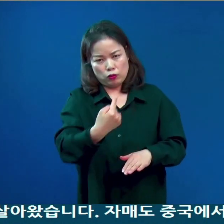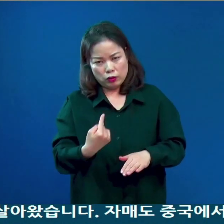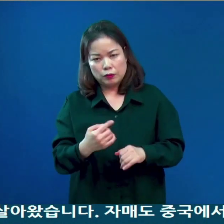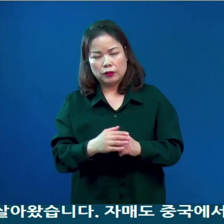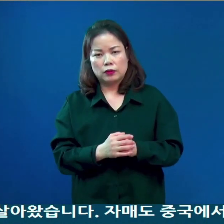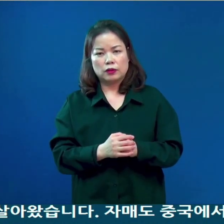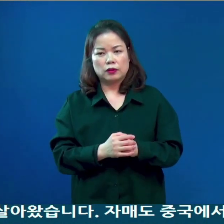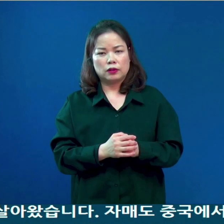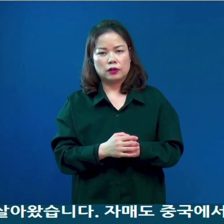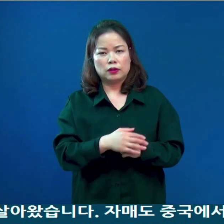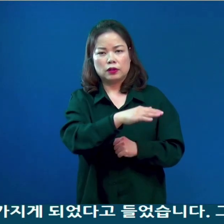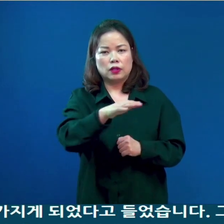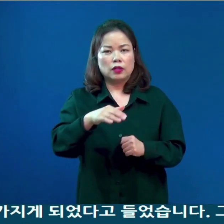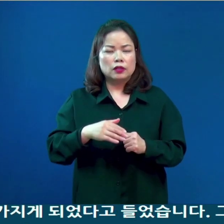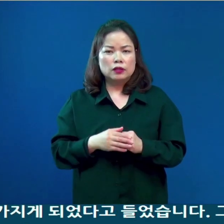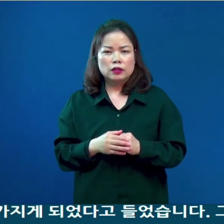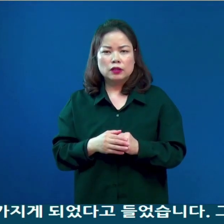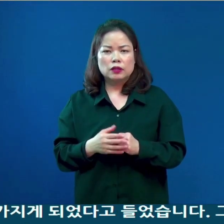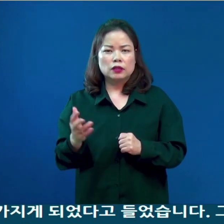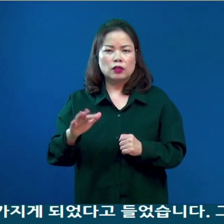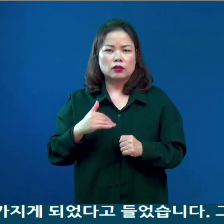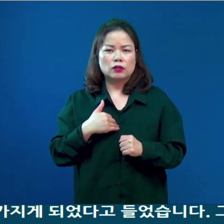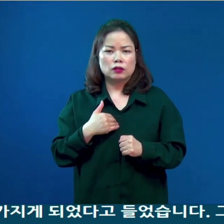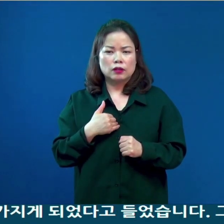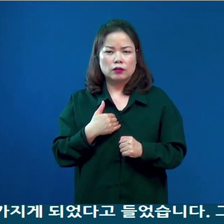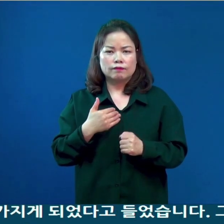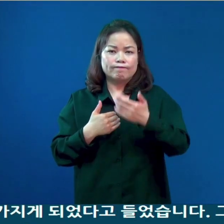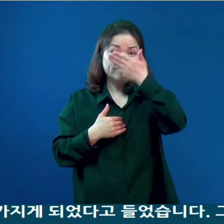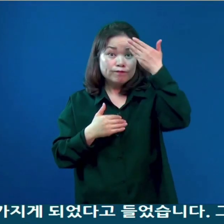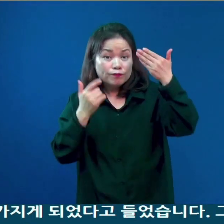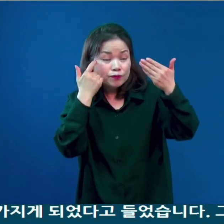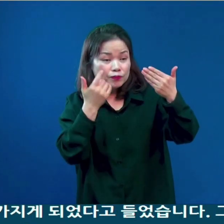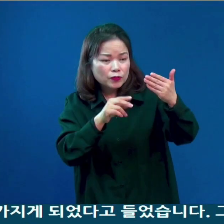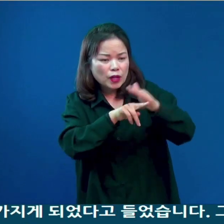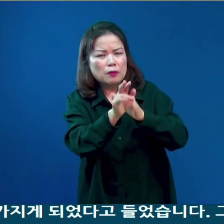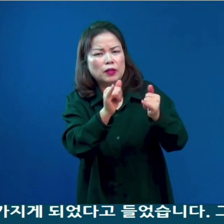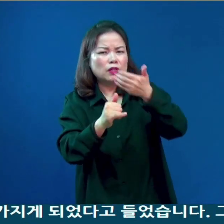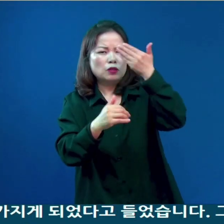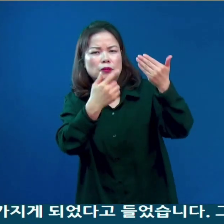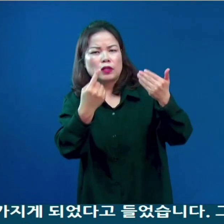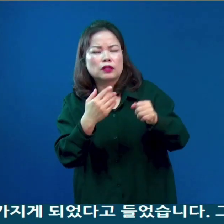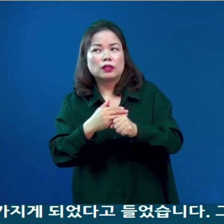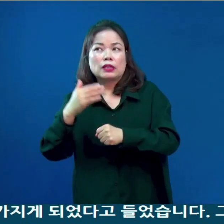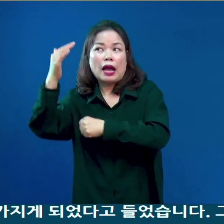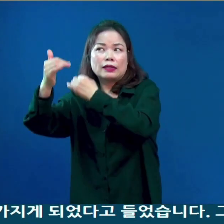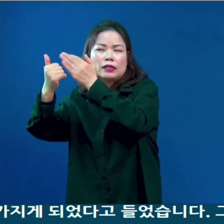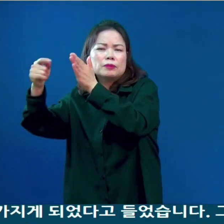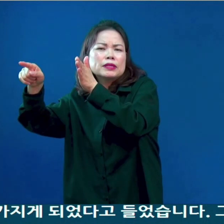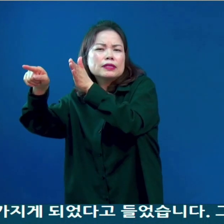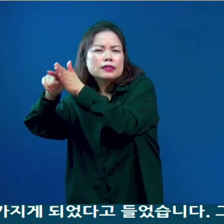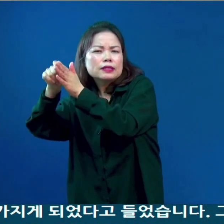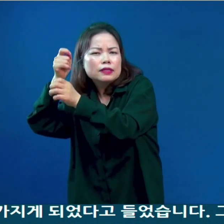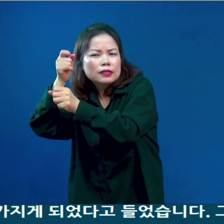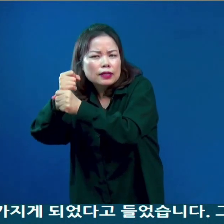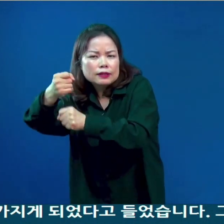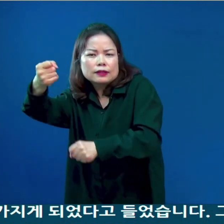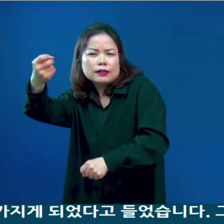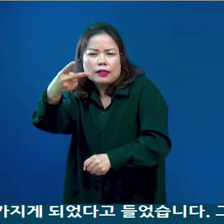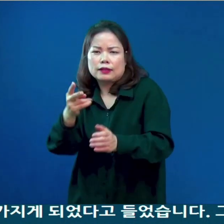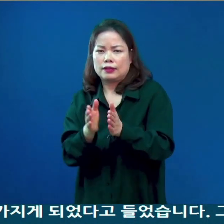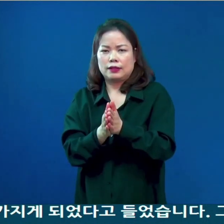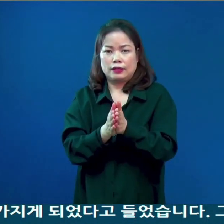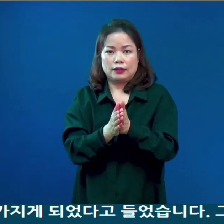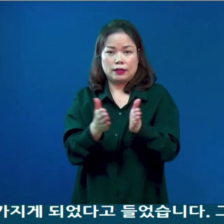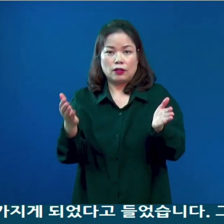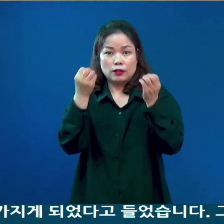자매도 홀홀 단신하고 들었지만 그래도 젊지 않습니까? 내가 붙든 그 하나님을 의지하고 다시 시작해